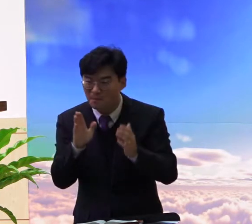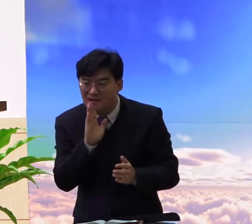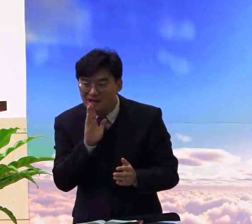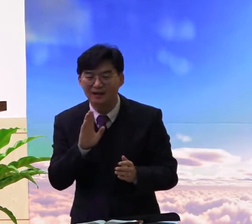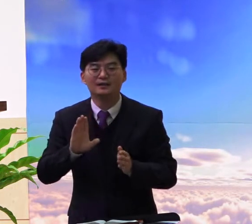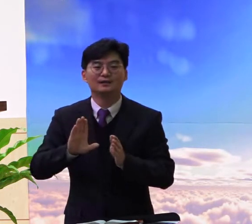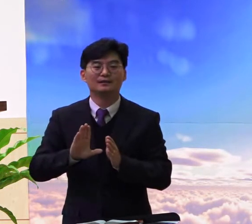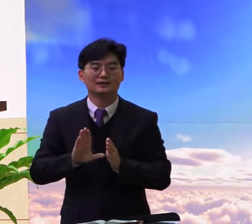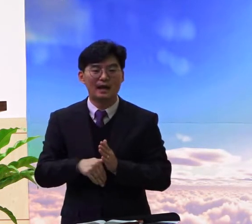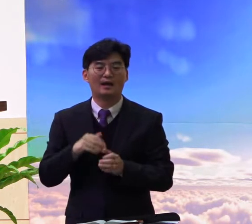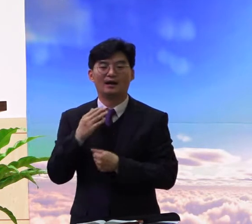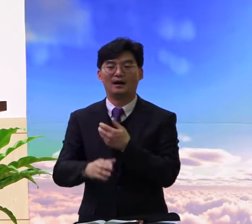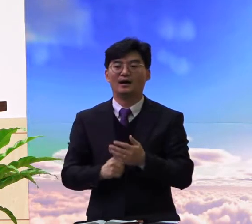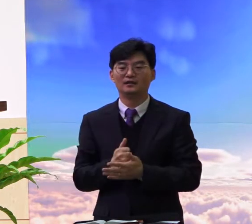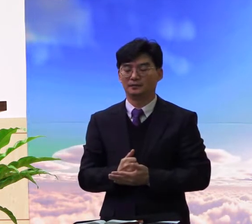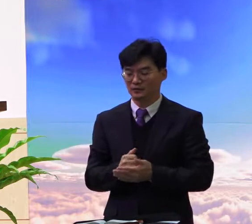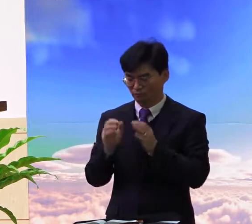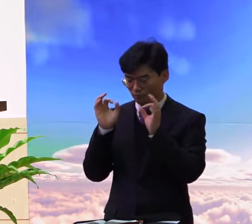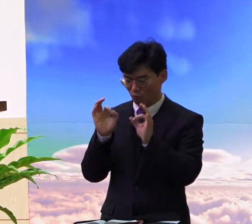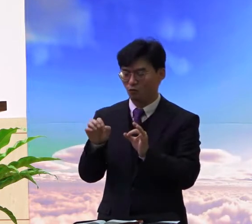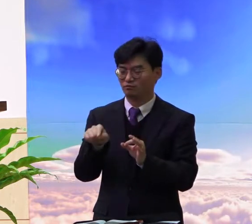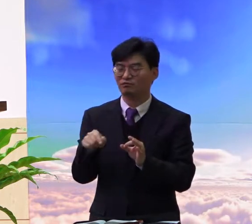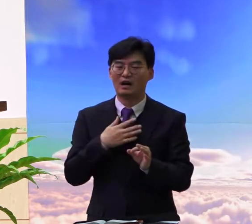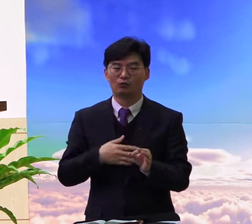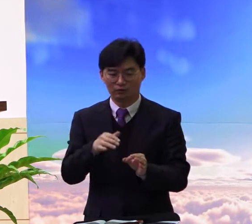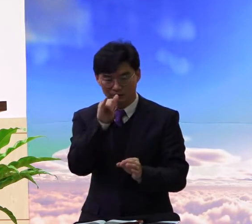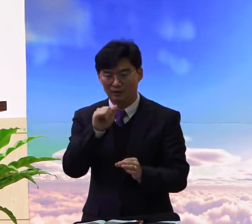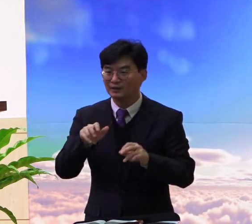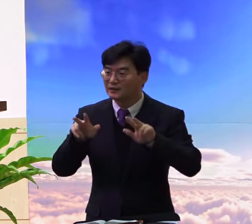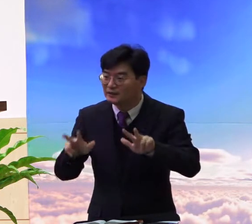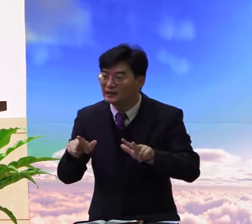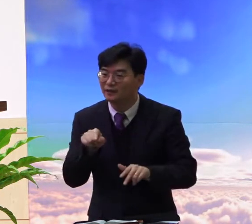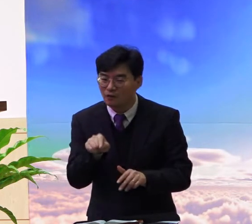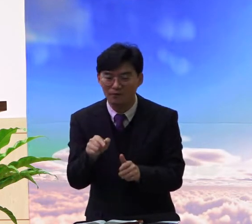내고 사막에 강들을 내어 내 백성,